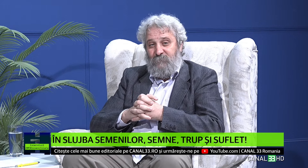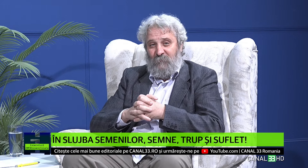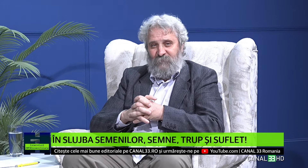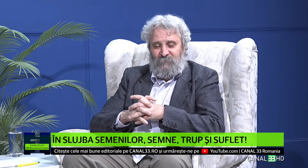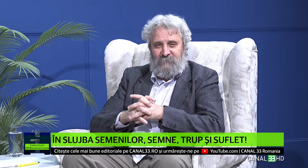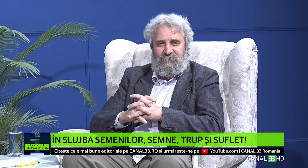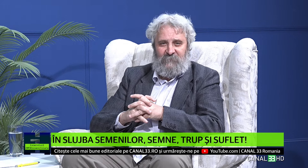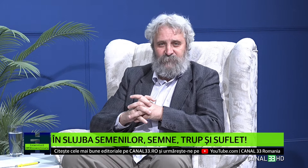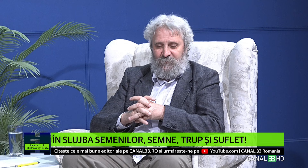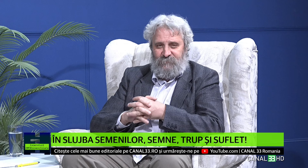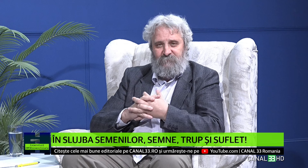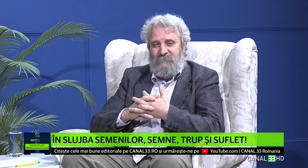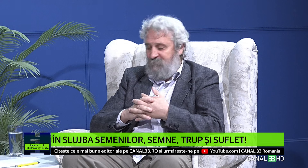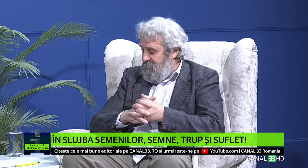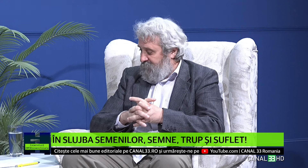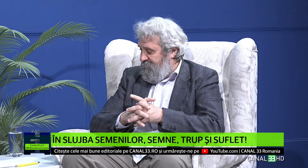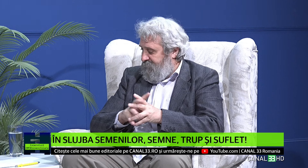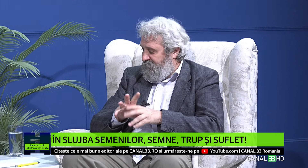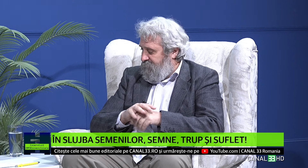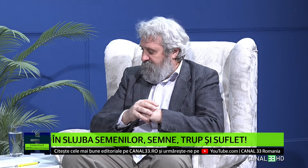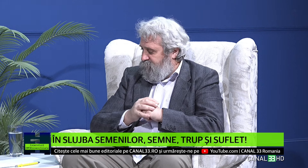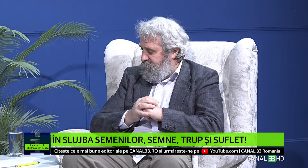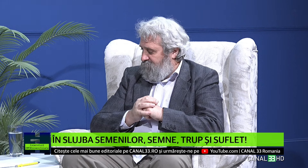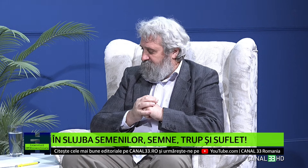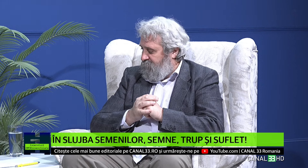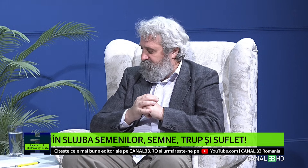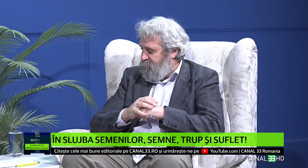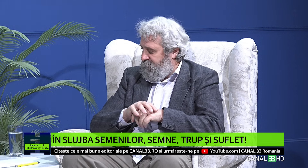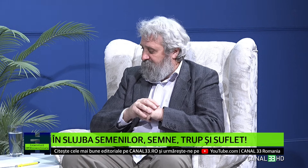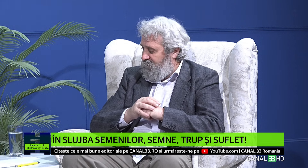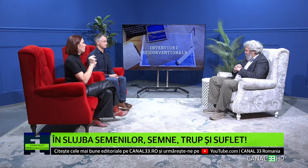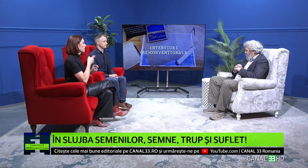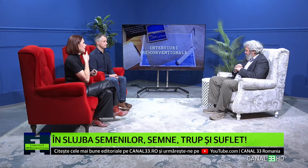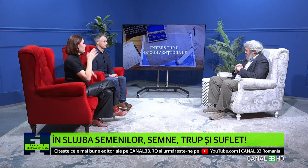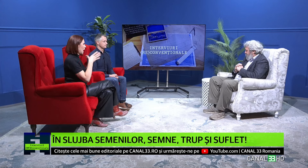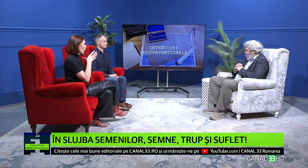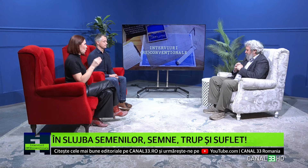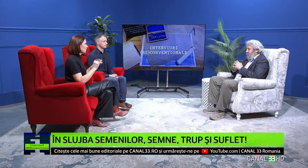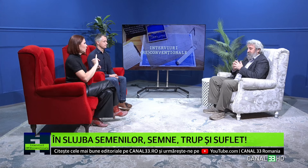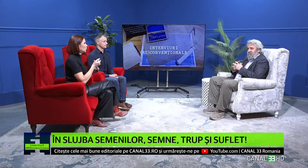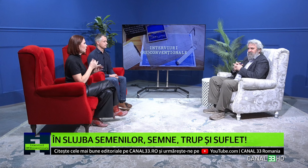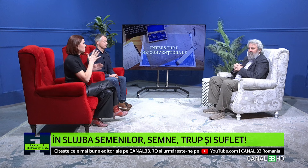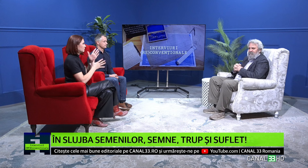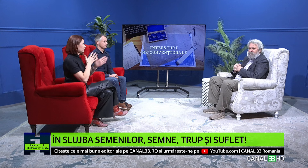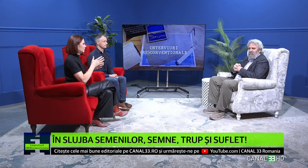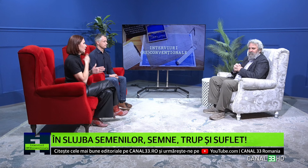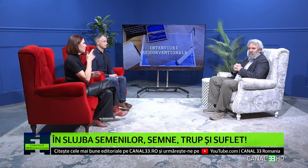doi profesori în același timp. Lena Dermengiu, profesor de limba română și interpret în limba semnelor